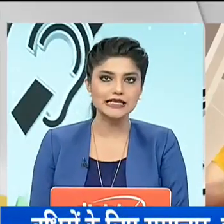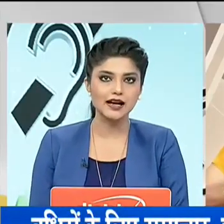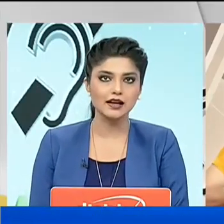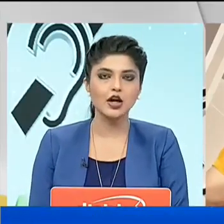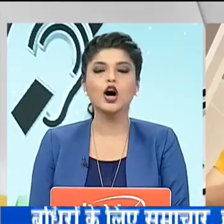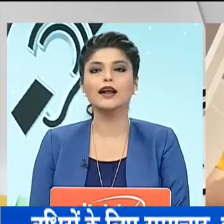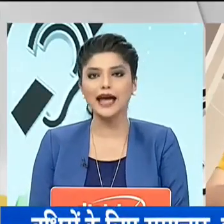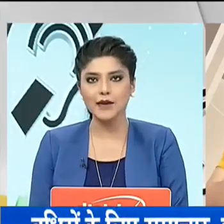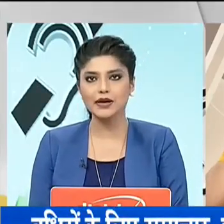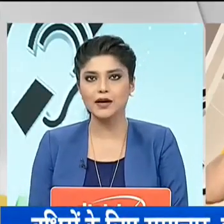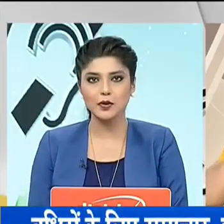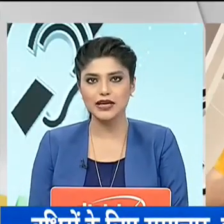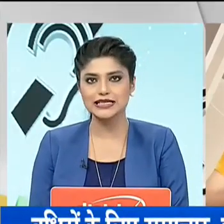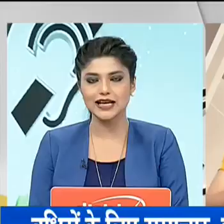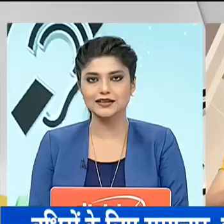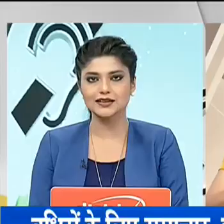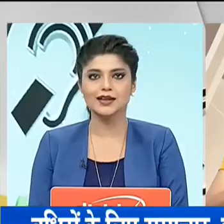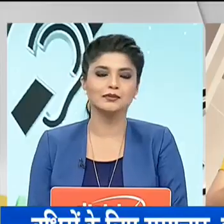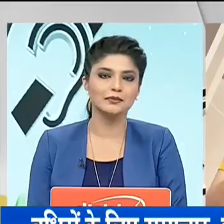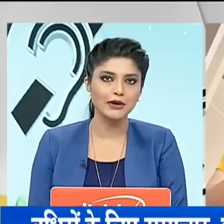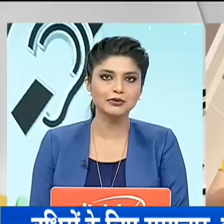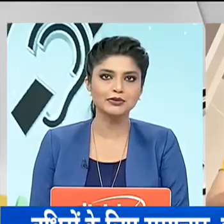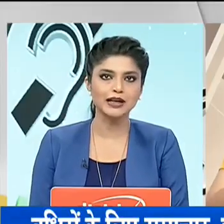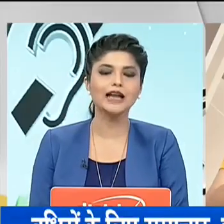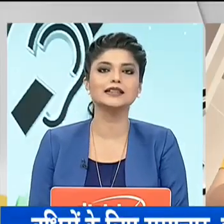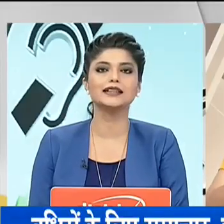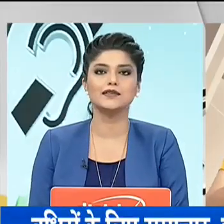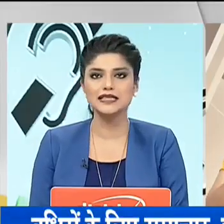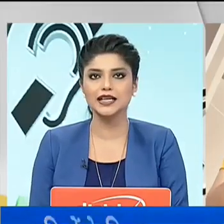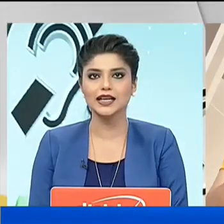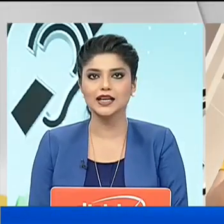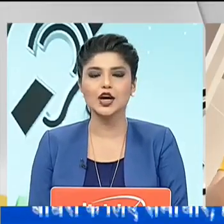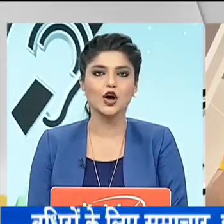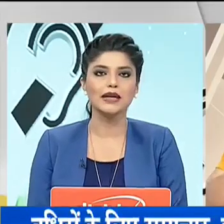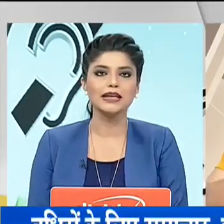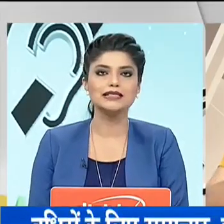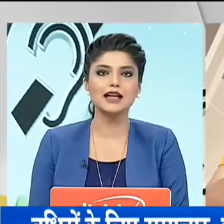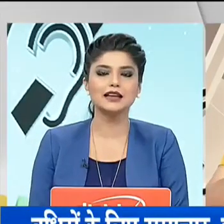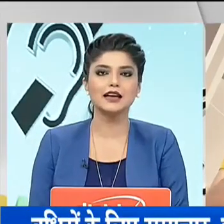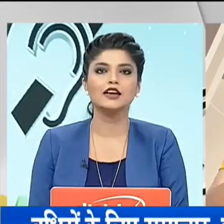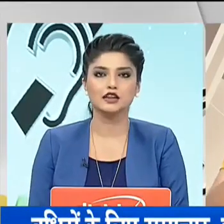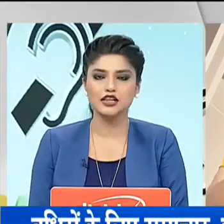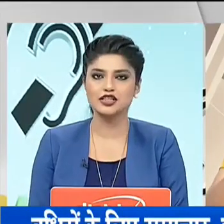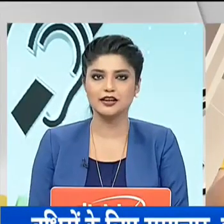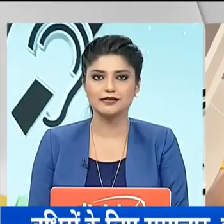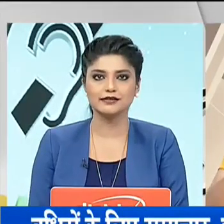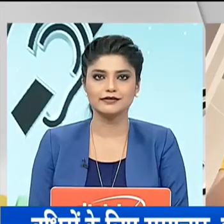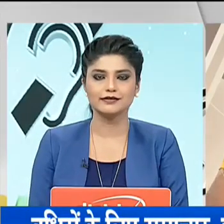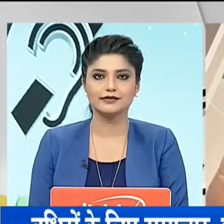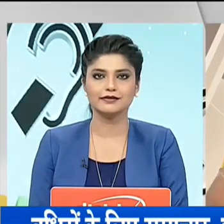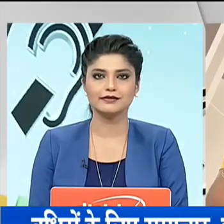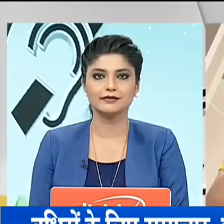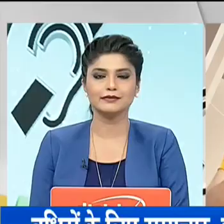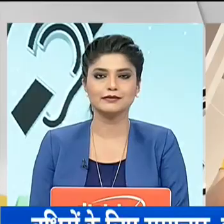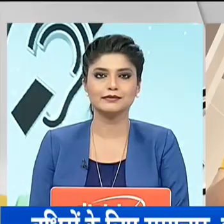तक की ताजा और एहम खबरों के साथ मैं हूँ अदिती अवस्थी और मेरे साथ हैं रजनी